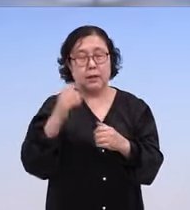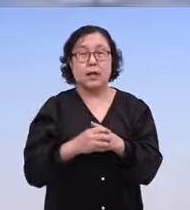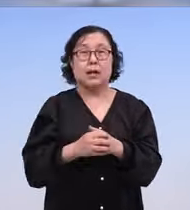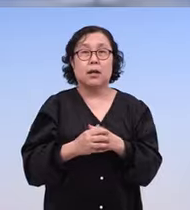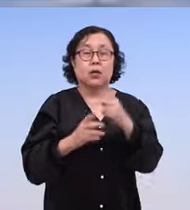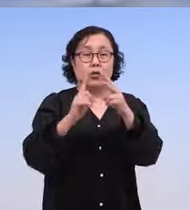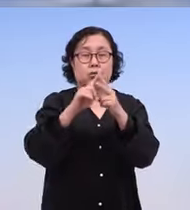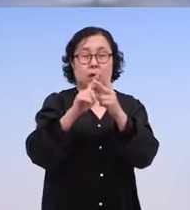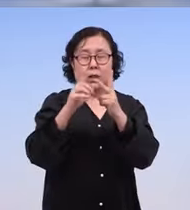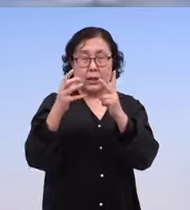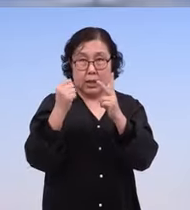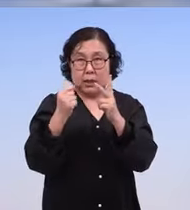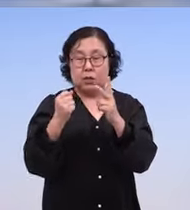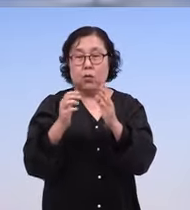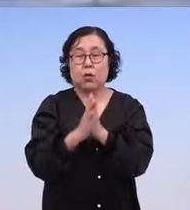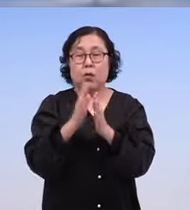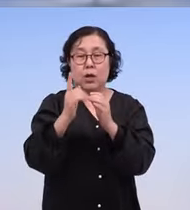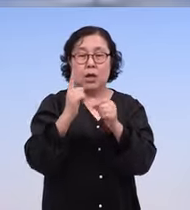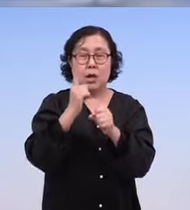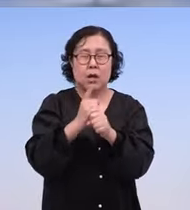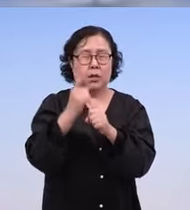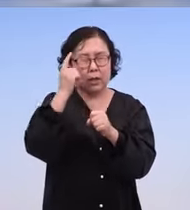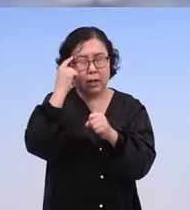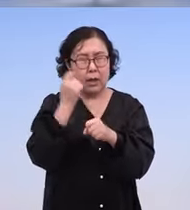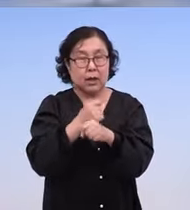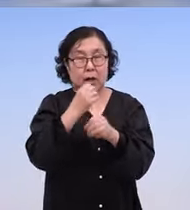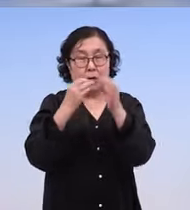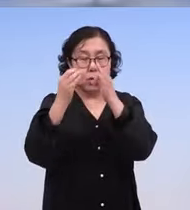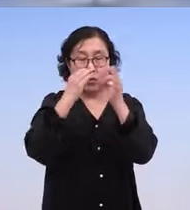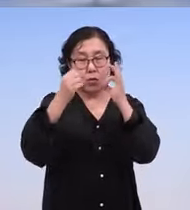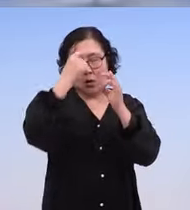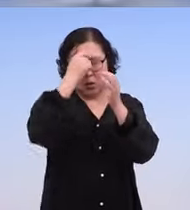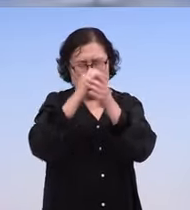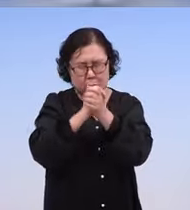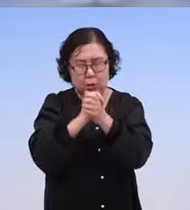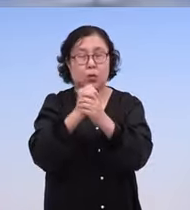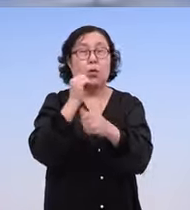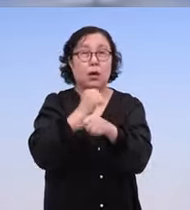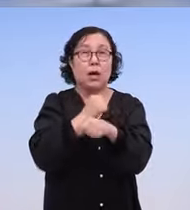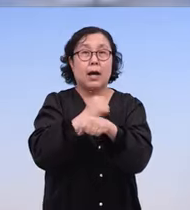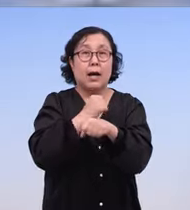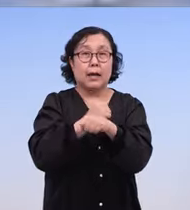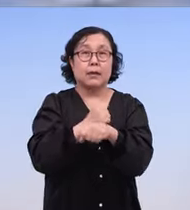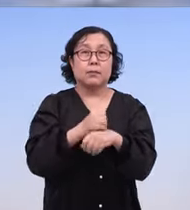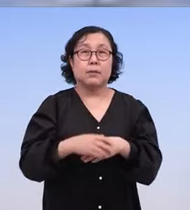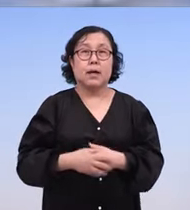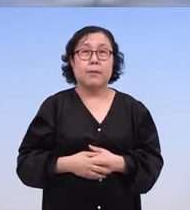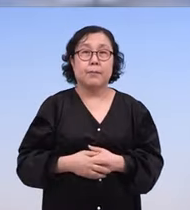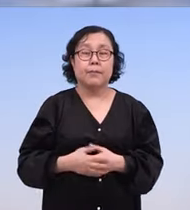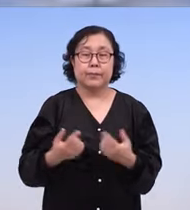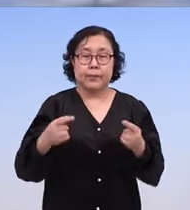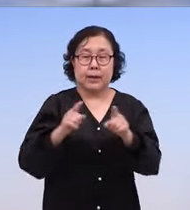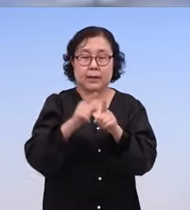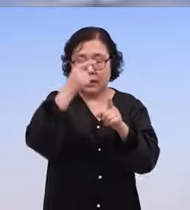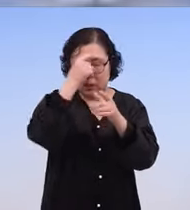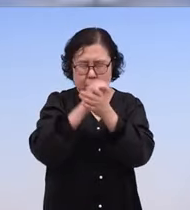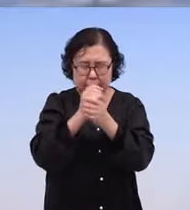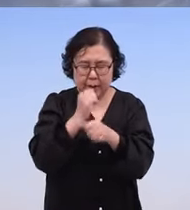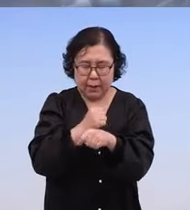이 두 가지를 가지고 올 한 해를 돌아보시면서 우리 통성으로 하나님 은혜를 구하며 합심해서 같이 기도하기 원합니다.